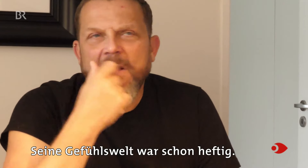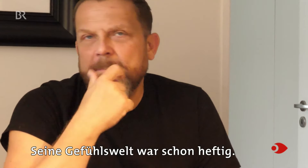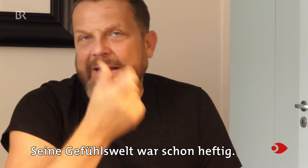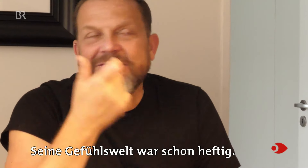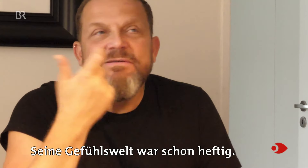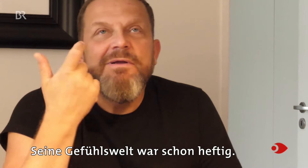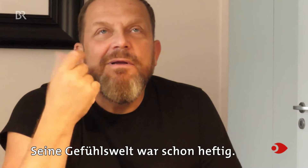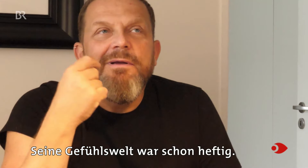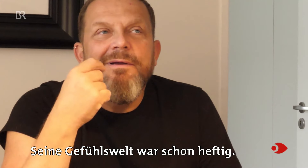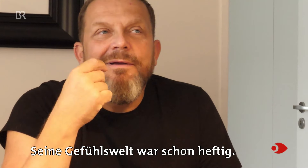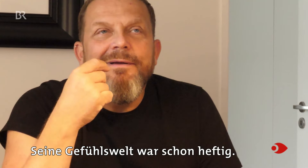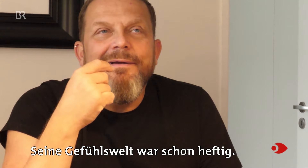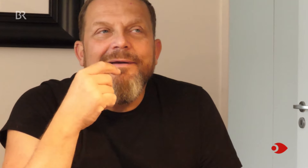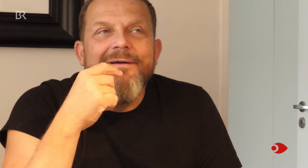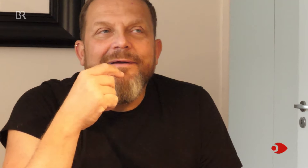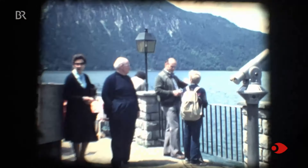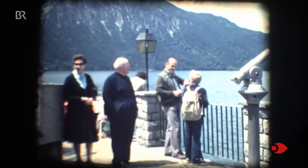war schon heftig.